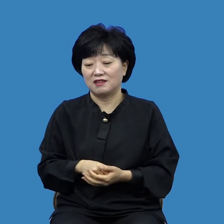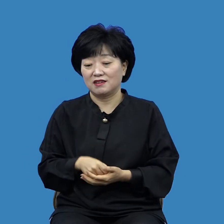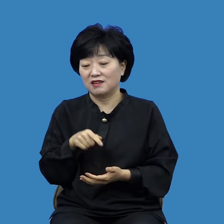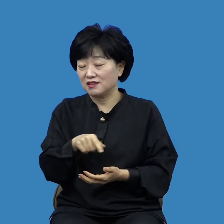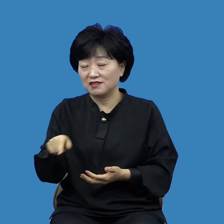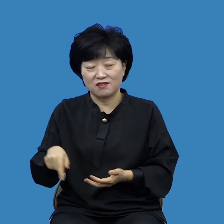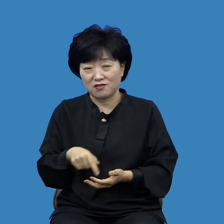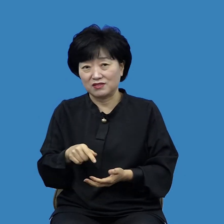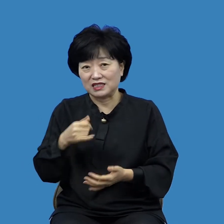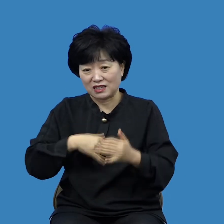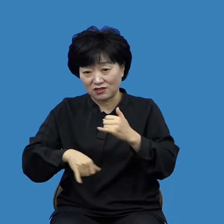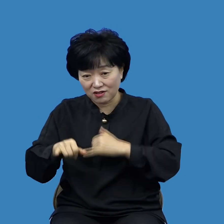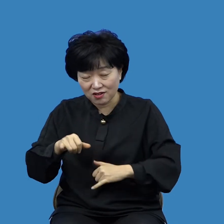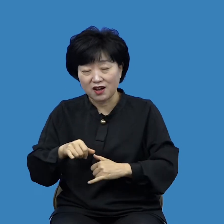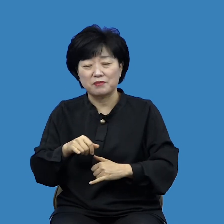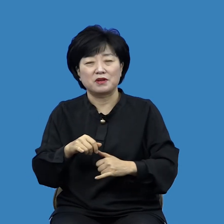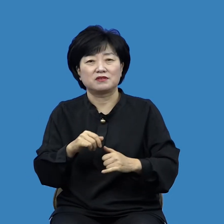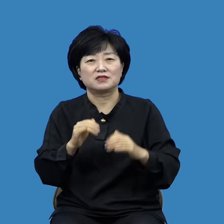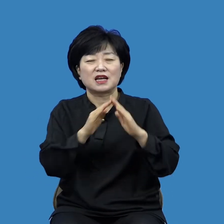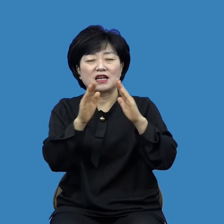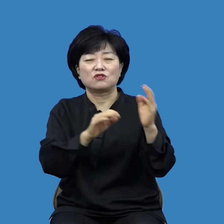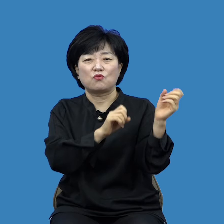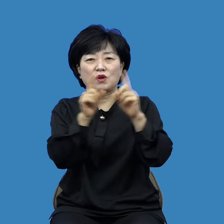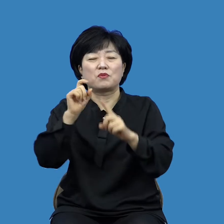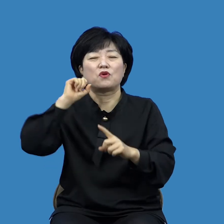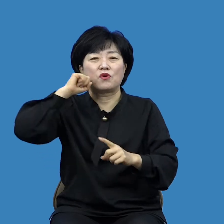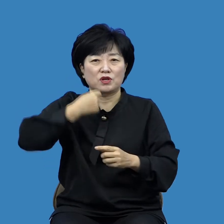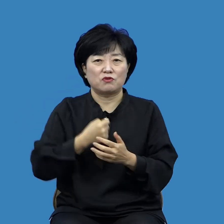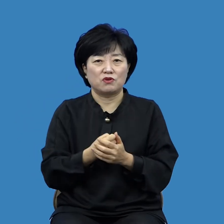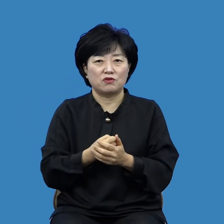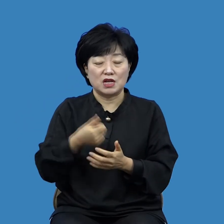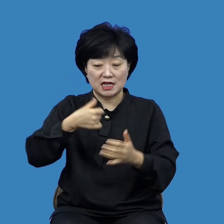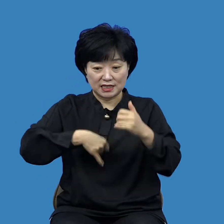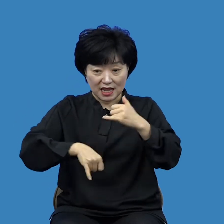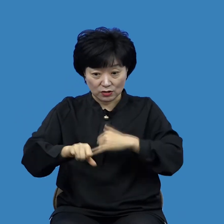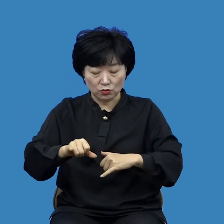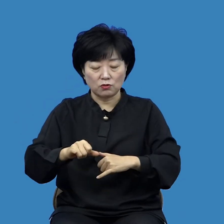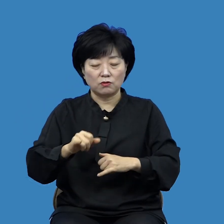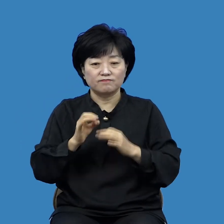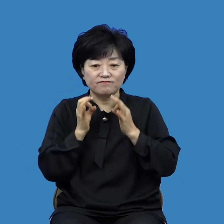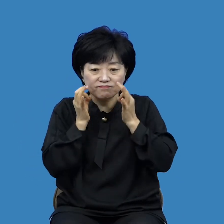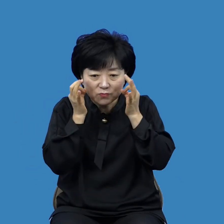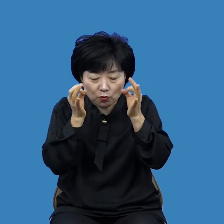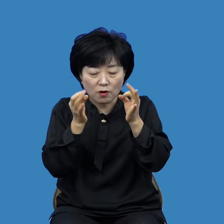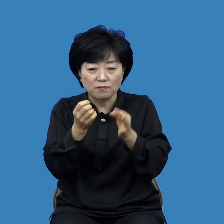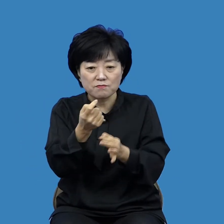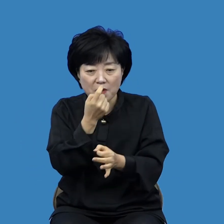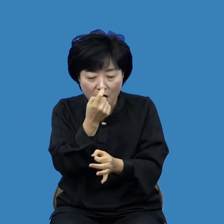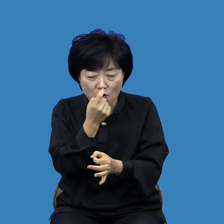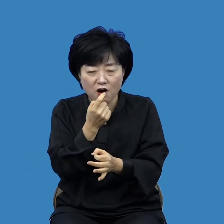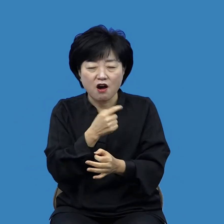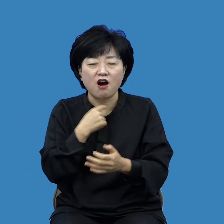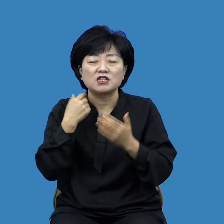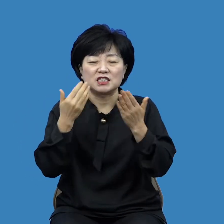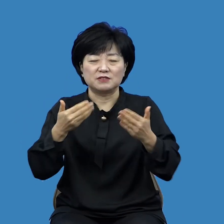거예요. 자녀는 자녀로서의 역할을 배우고 노력하고 헌신해야 되는 거예요. 아멘.